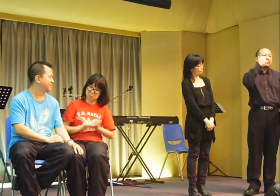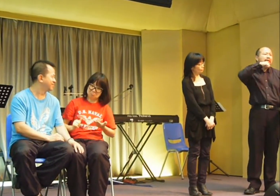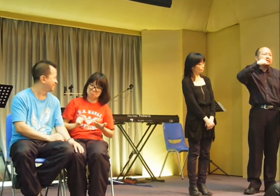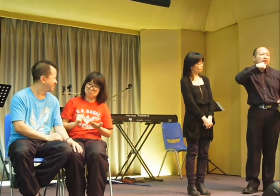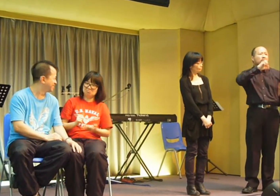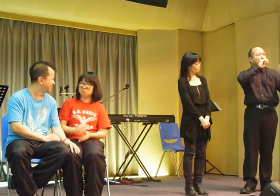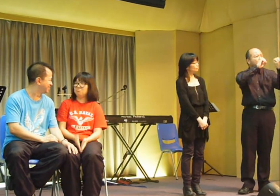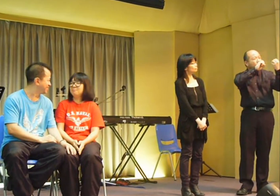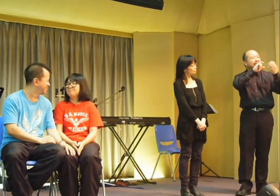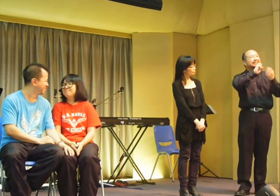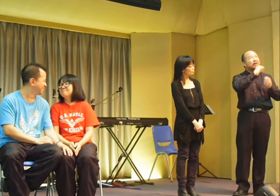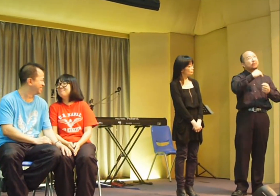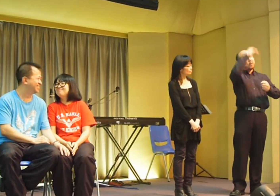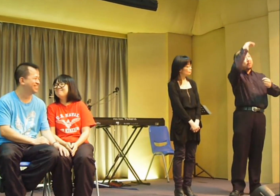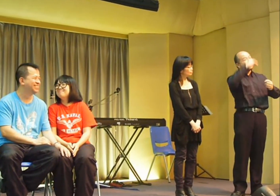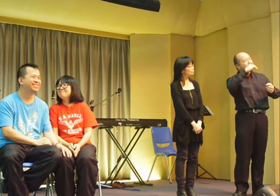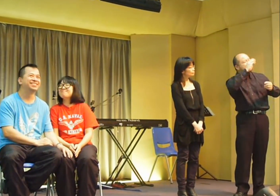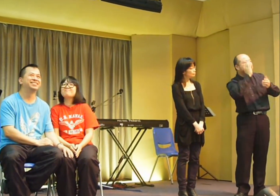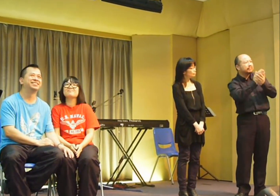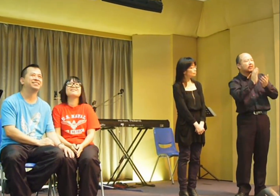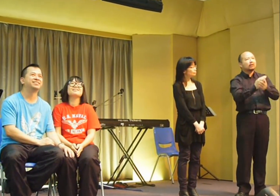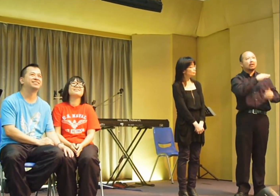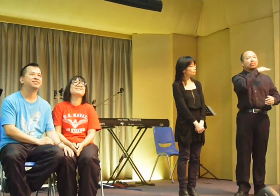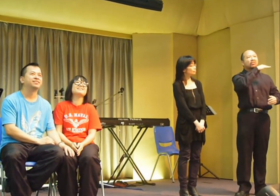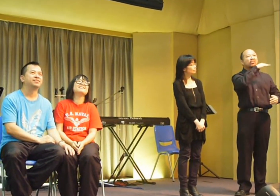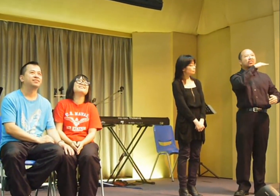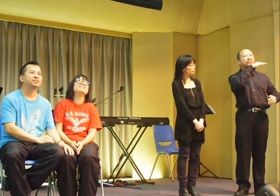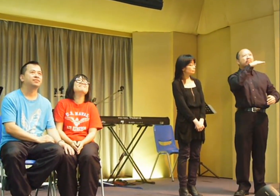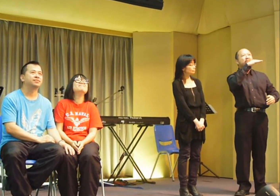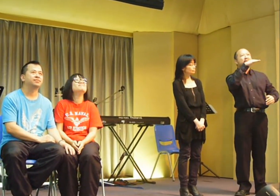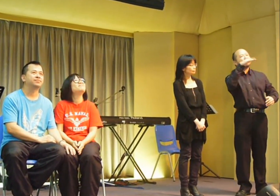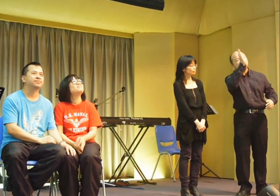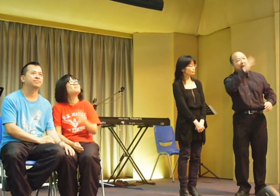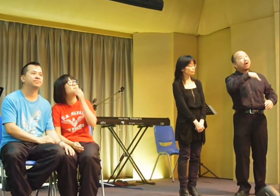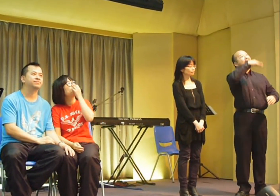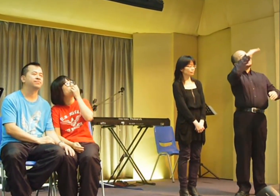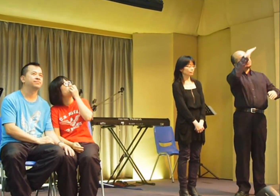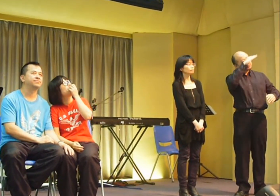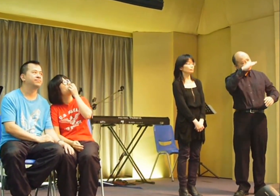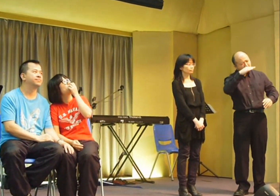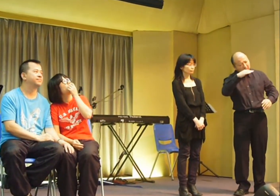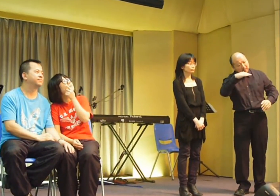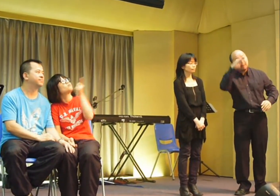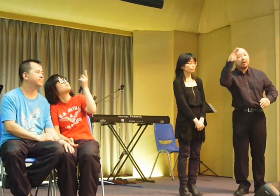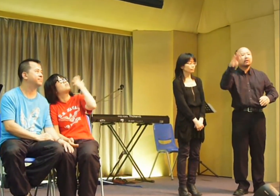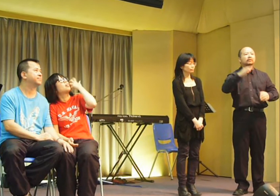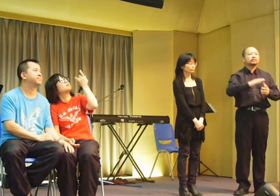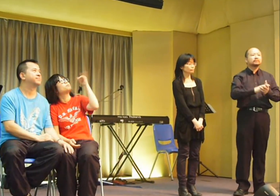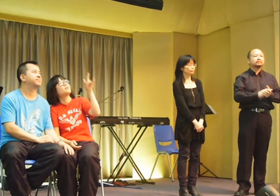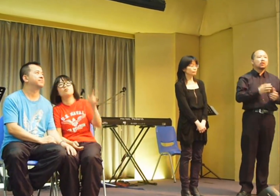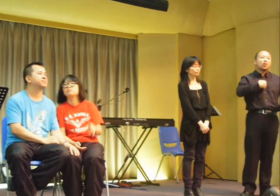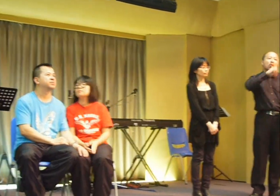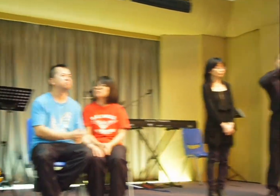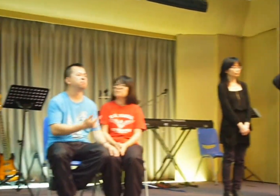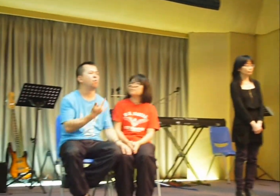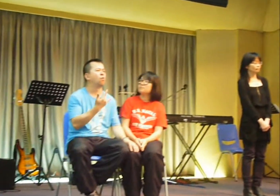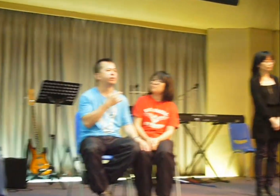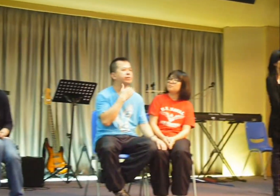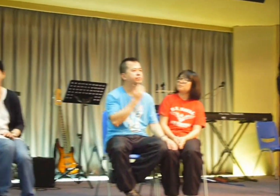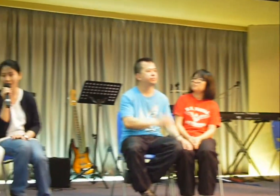高低抑揚頓挫，唔會好平板咁噶嘛。同埋啊，我哋講嘢嘅時候都唔會理身邊嘅